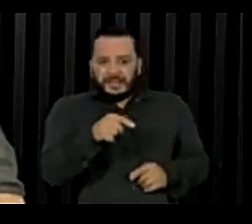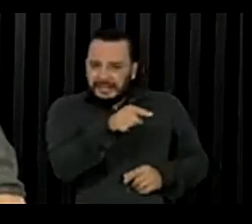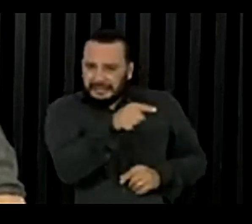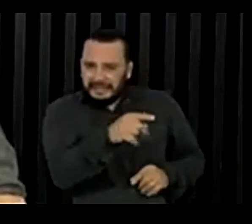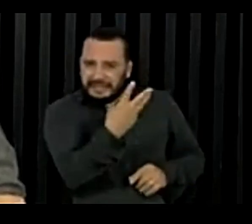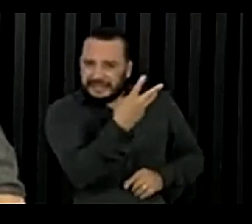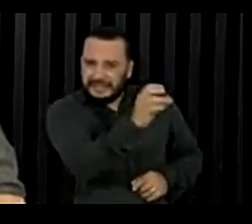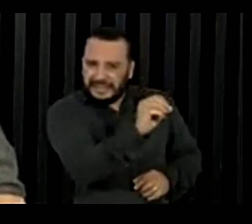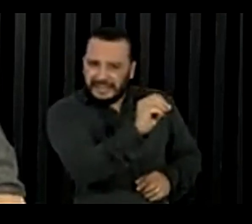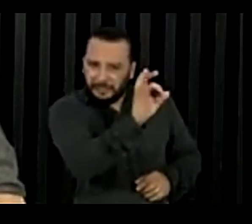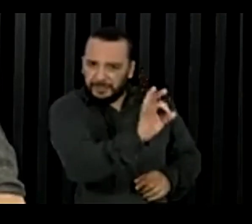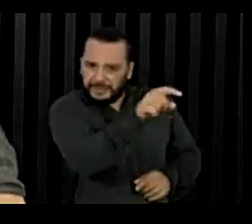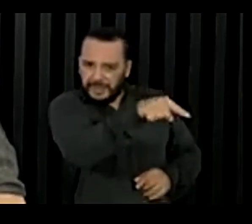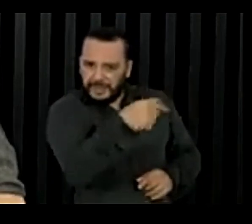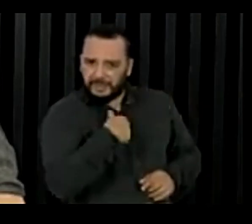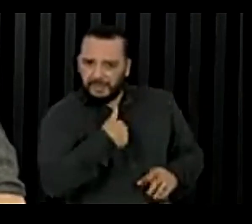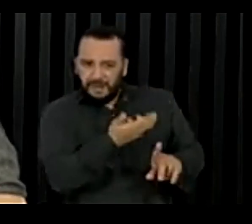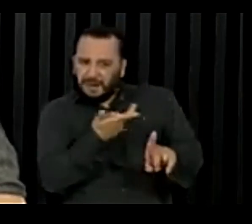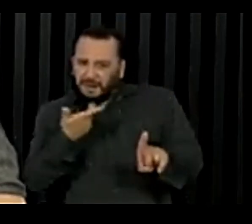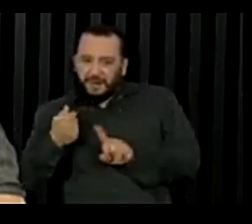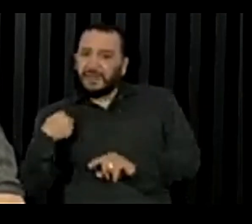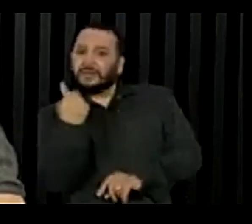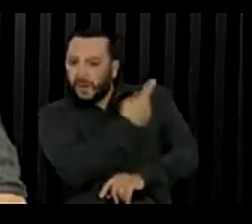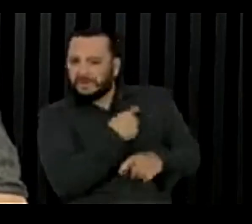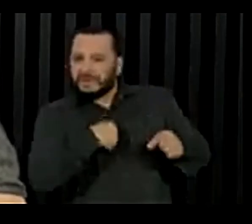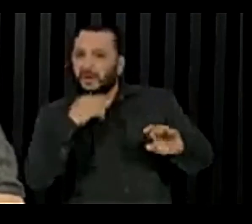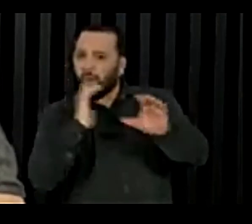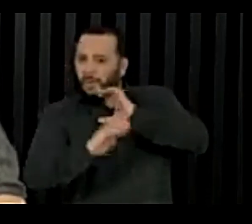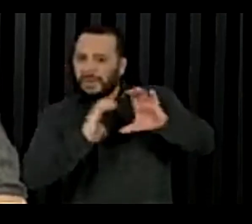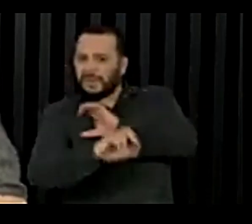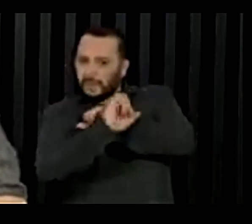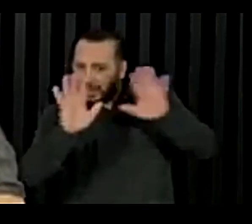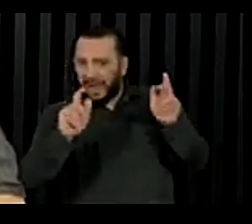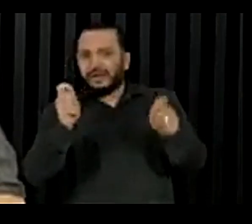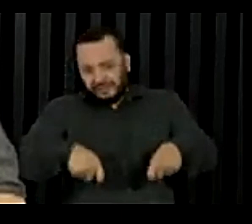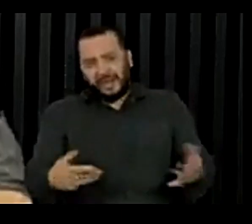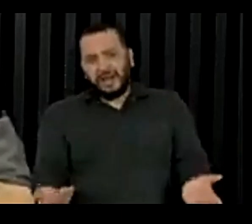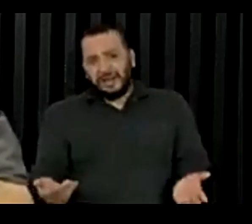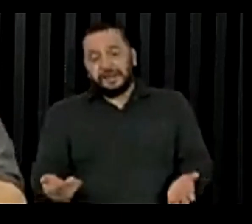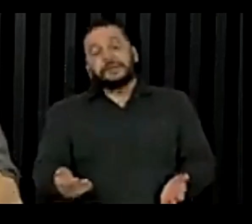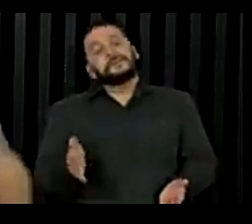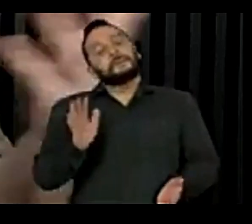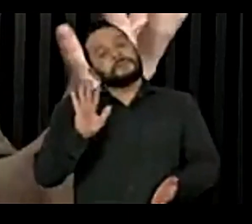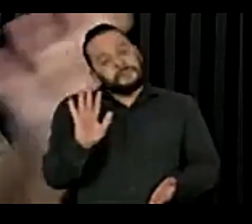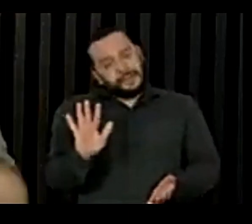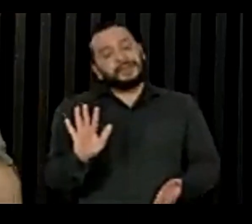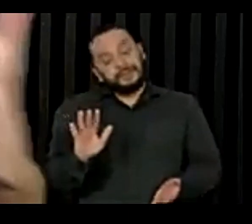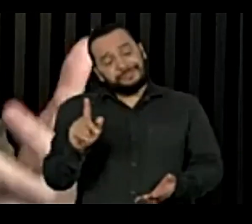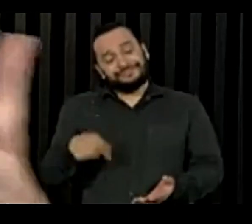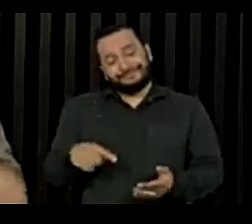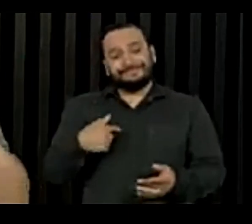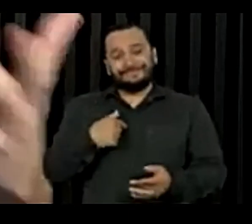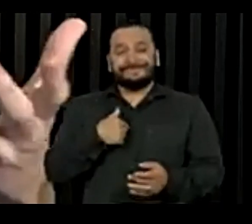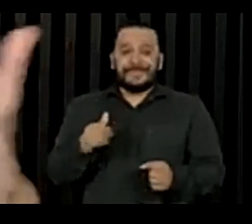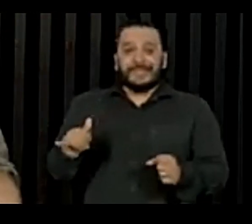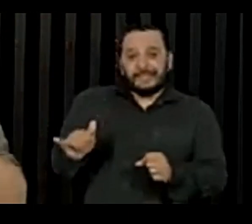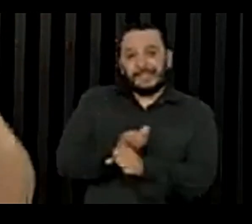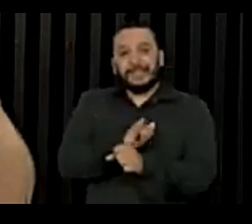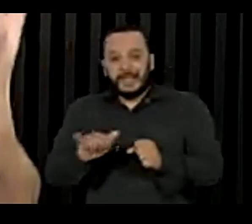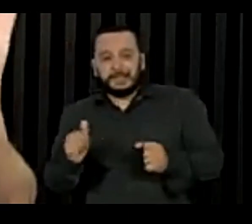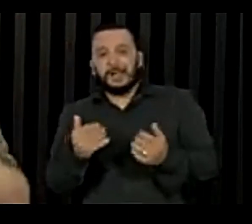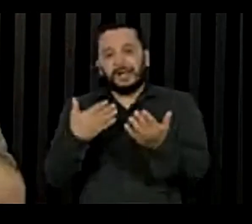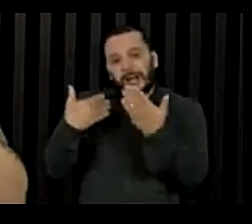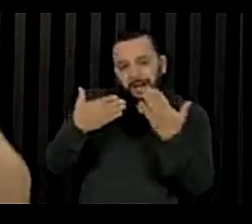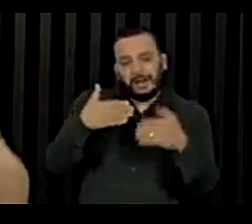30% que formam essa base sólida do governo, através da comunicação a gente consegue chegar lá. Agora, tudo isso faz parte de diálogo, de conversa,